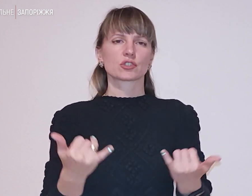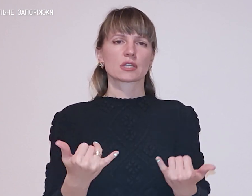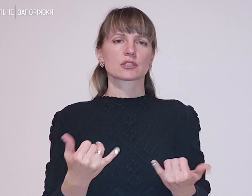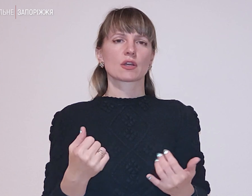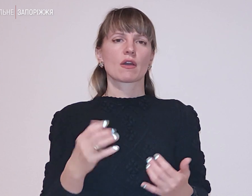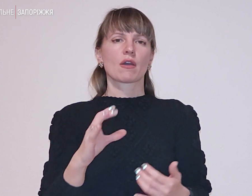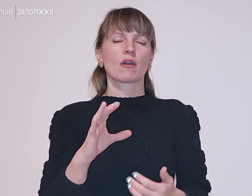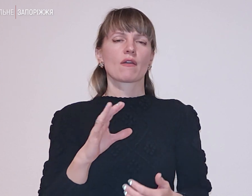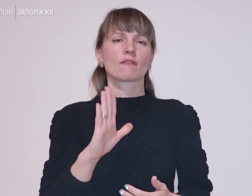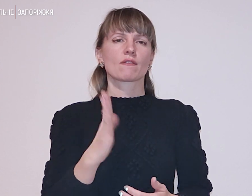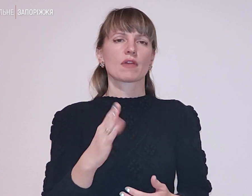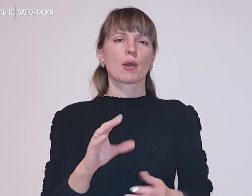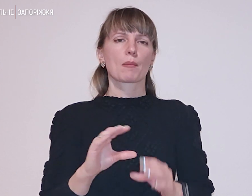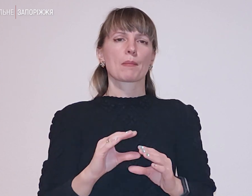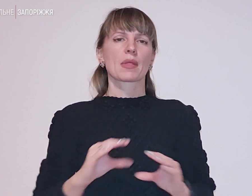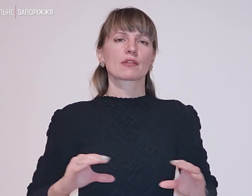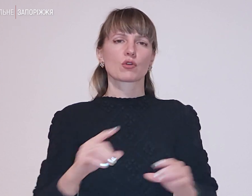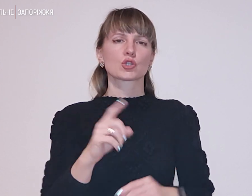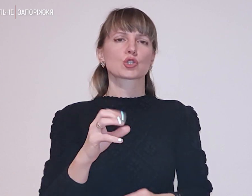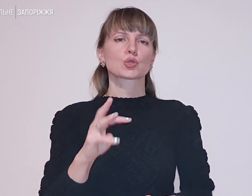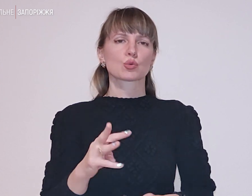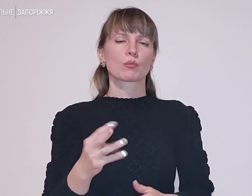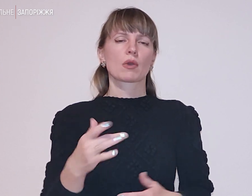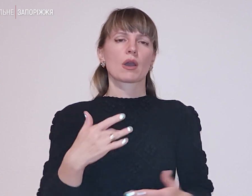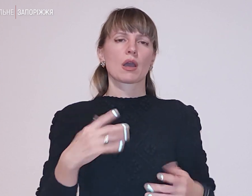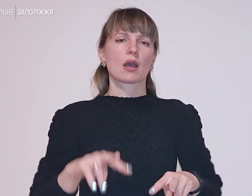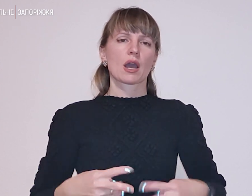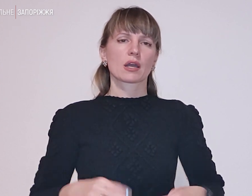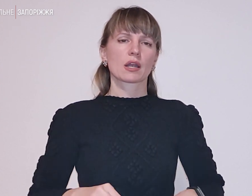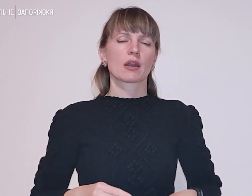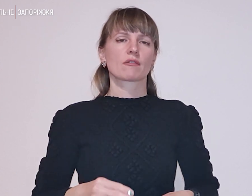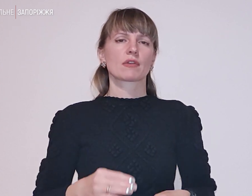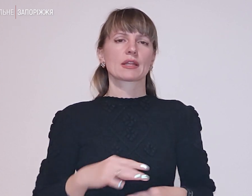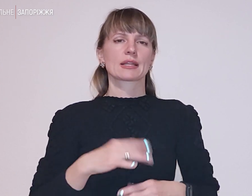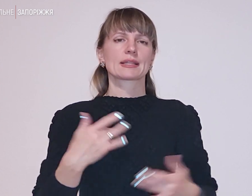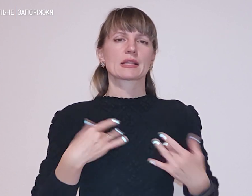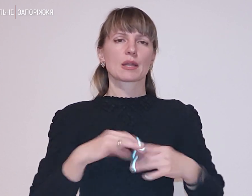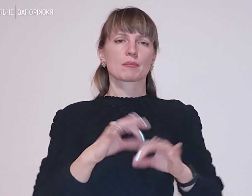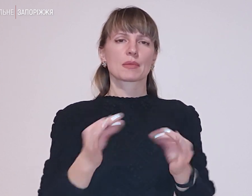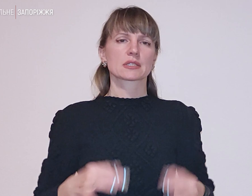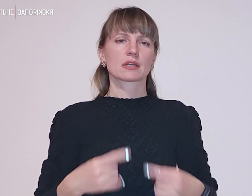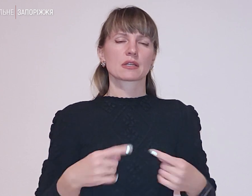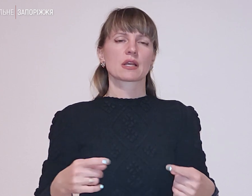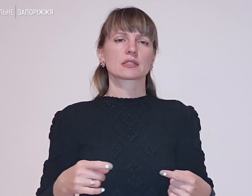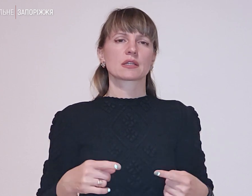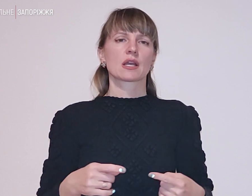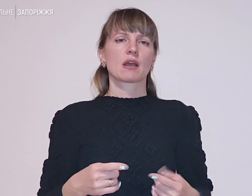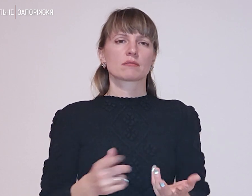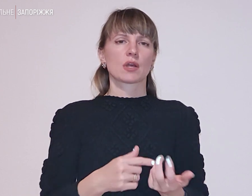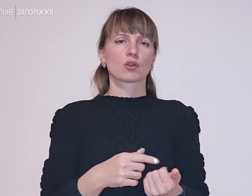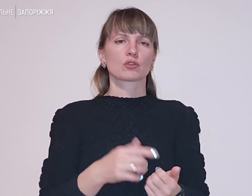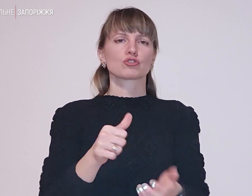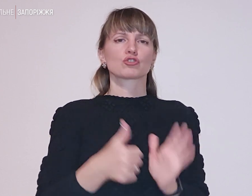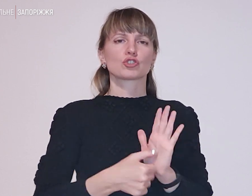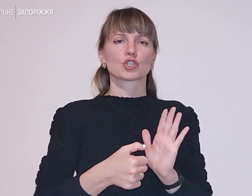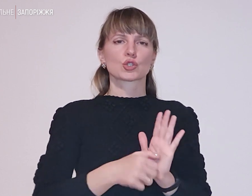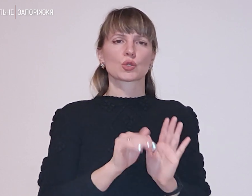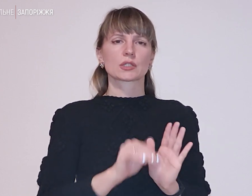Zoom, зокрема з хореографії, малювання, театрального мистецтва тощо. В центрі нараховується 600 дітей, в театрі-студія БЕМС –